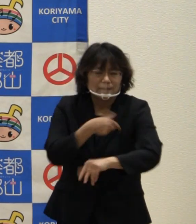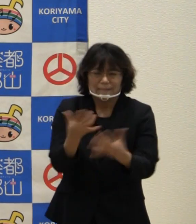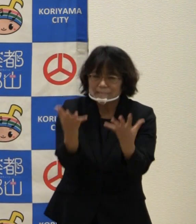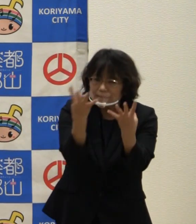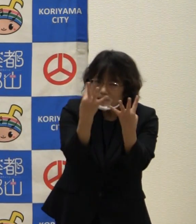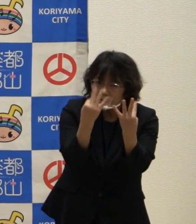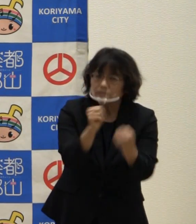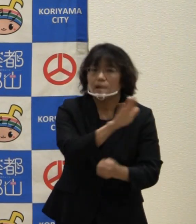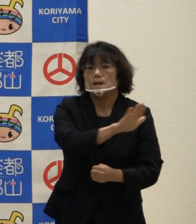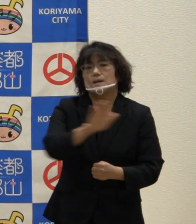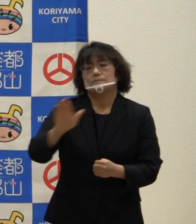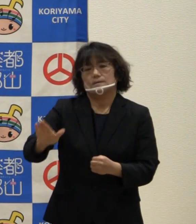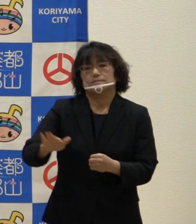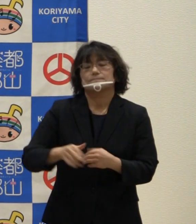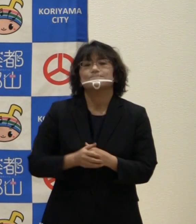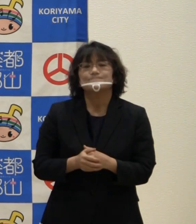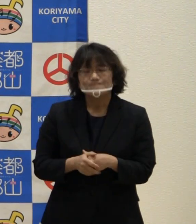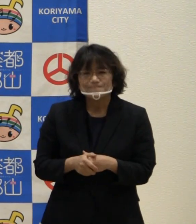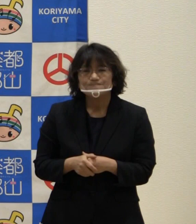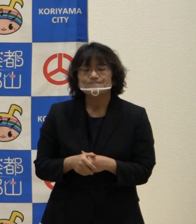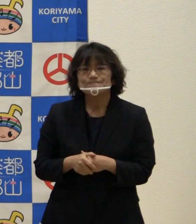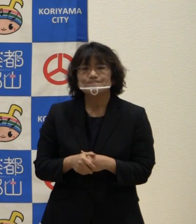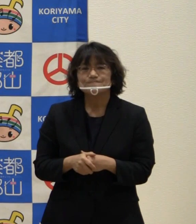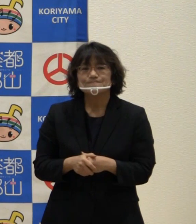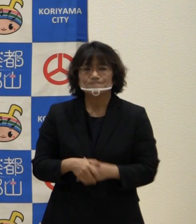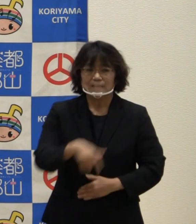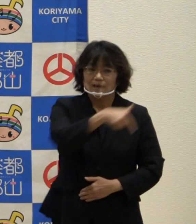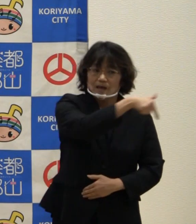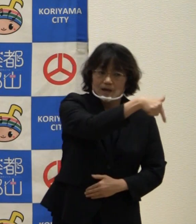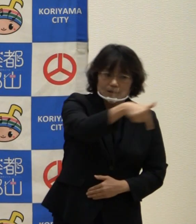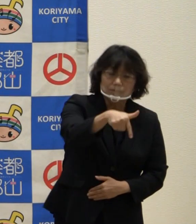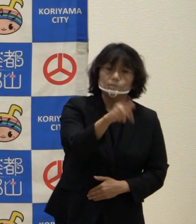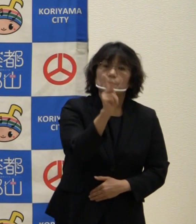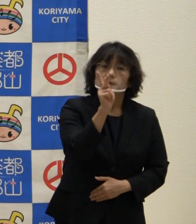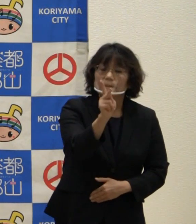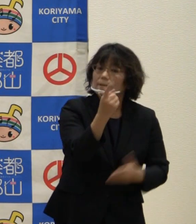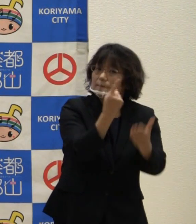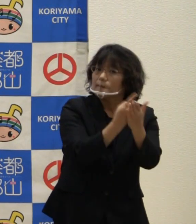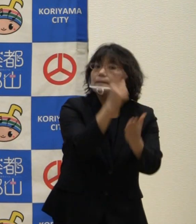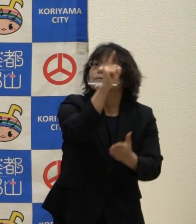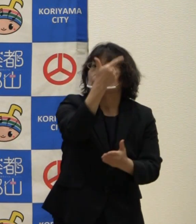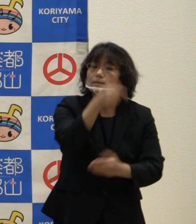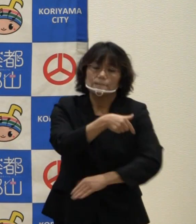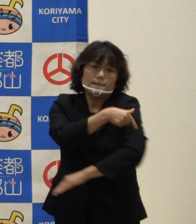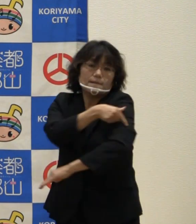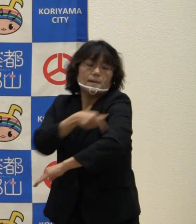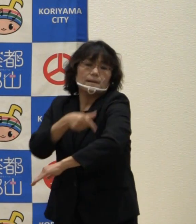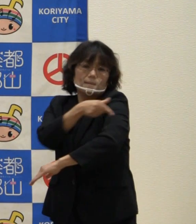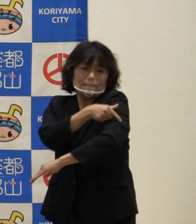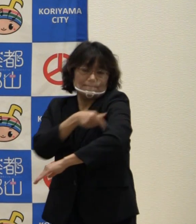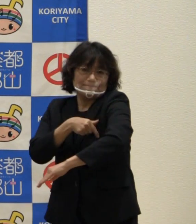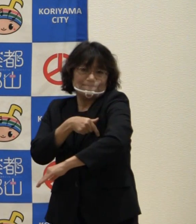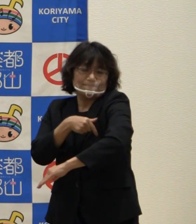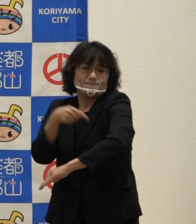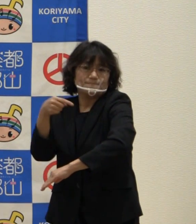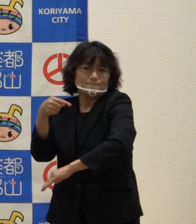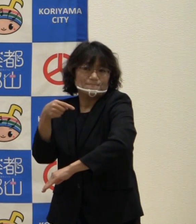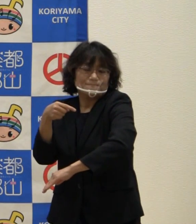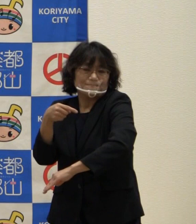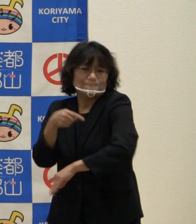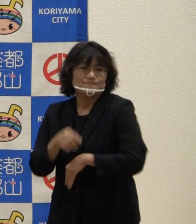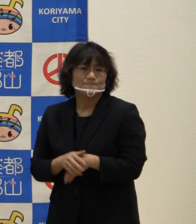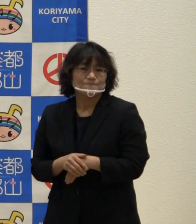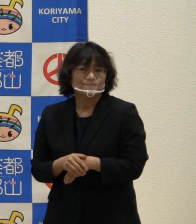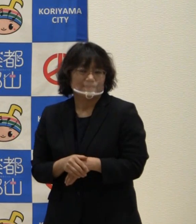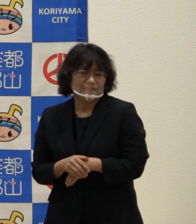ございまして、ぜひ部下レベルじゃなくて、係なんだ係地裁改革